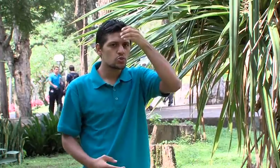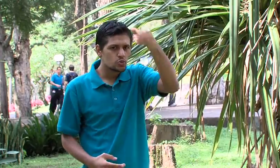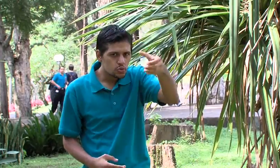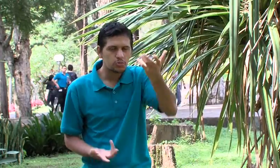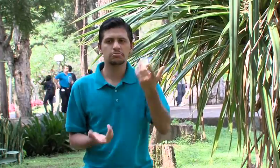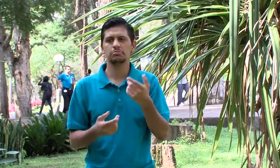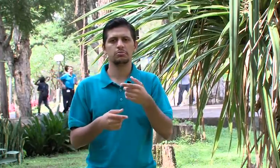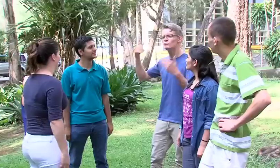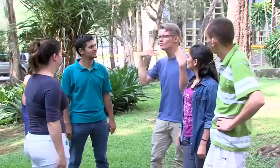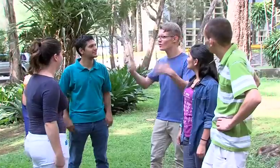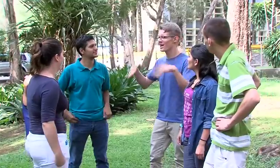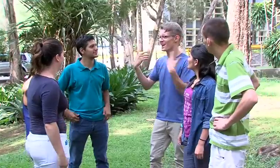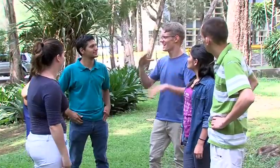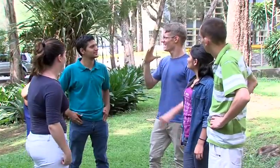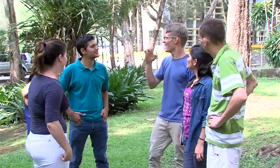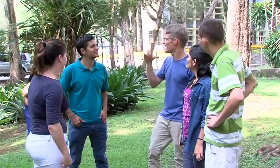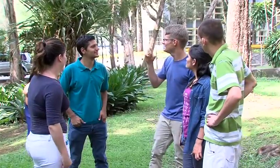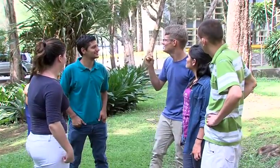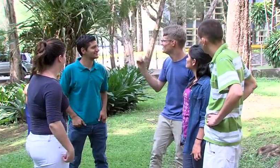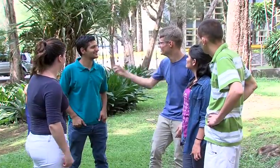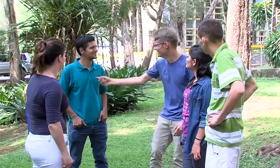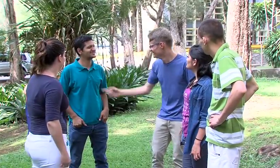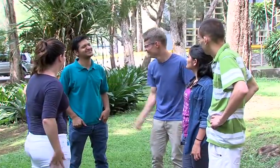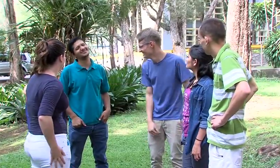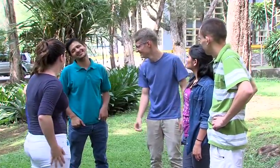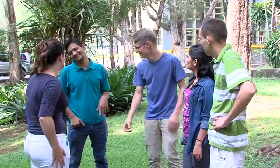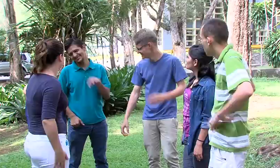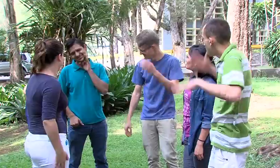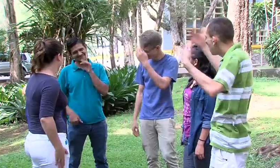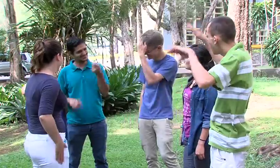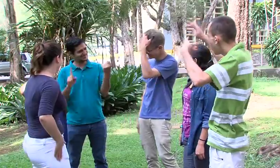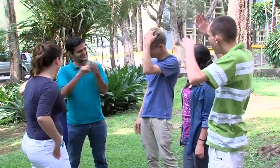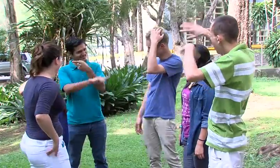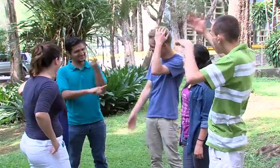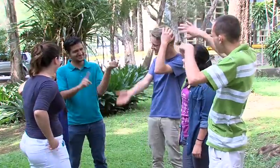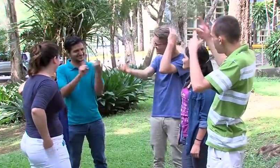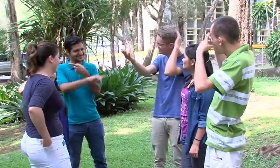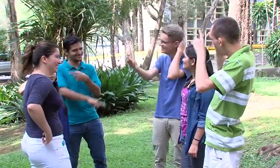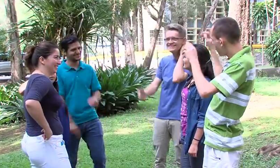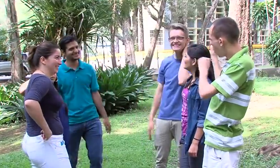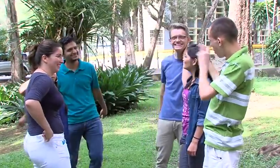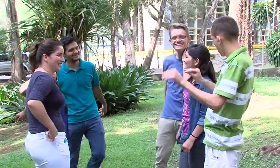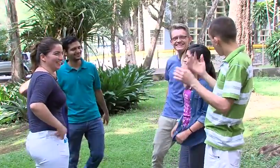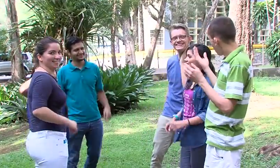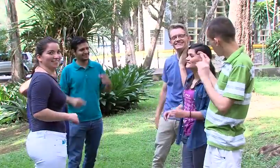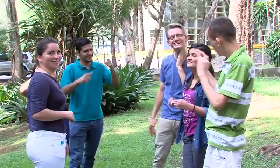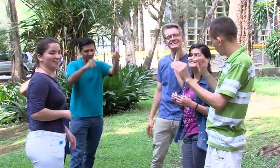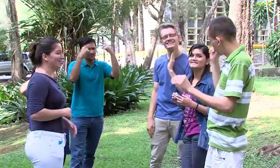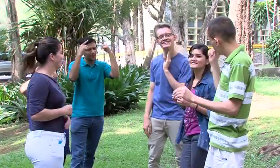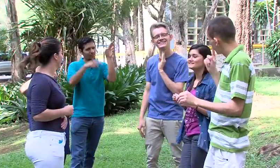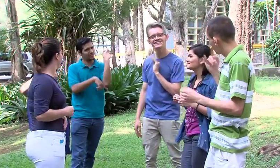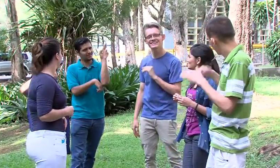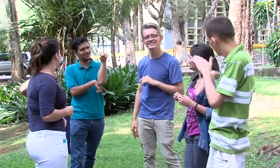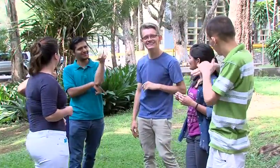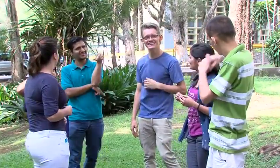cursos tienen una duración de 10 semanas y al aprobar cada nivel se obtiene un certificado de aprovechamiento reconocido por el servicio civil